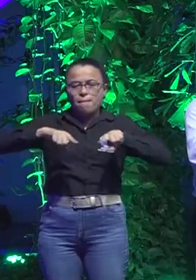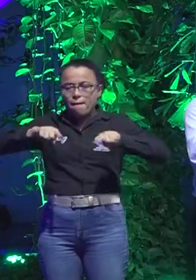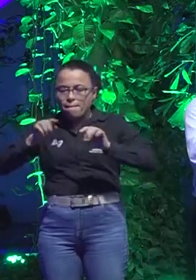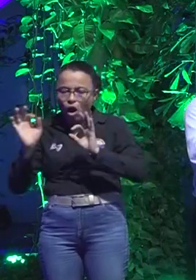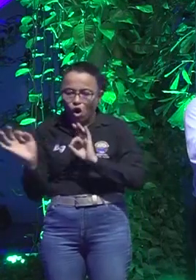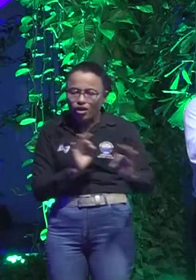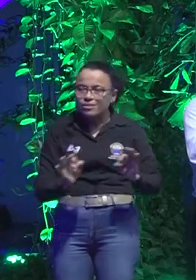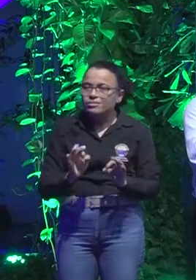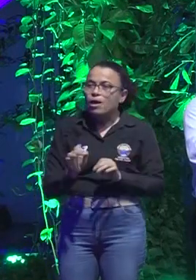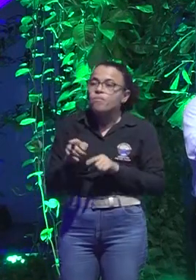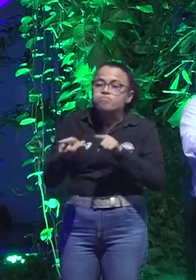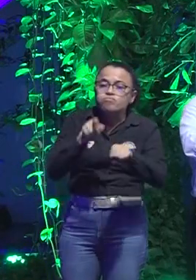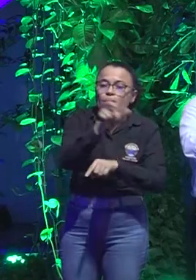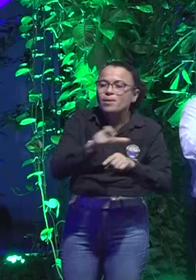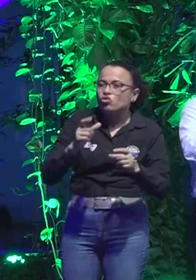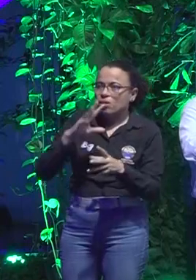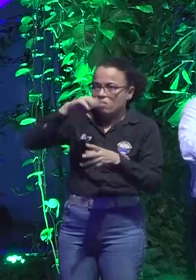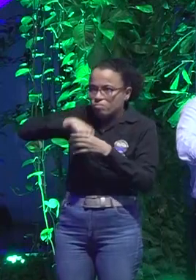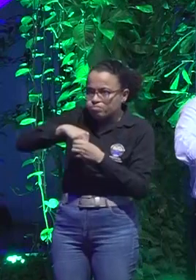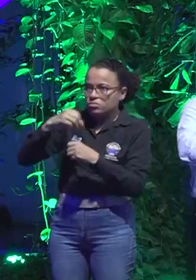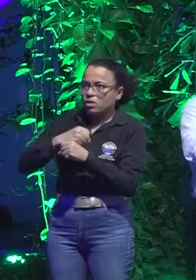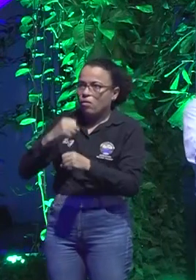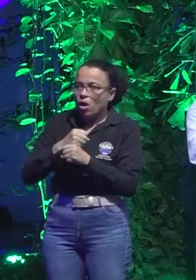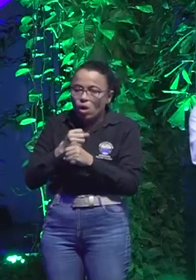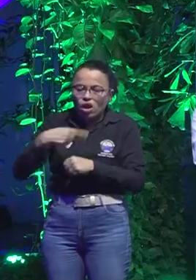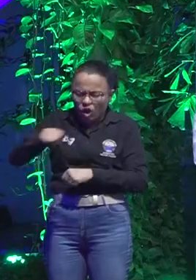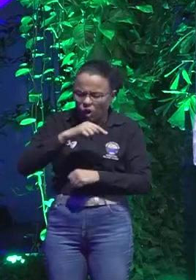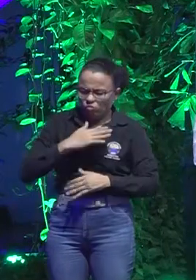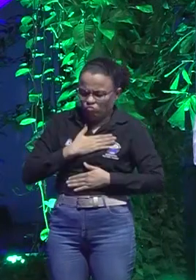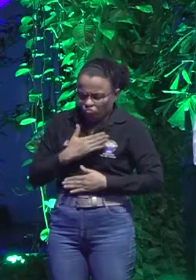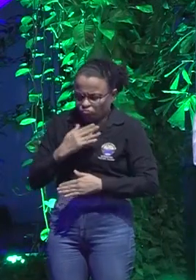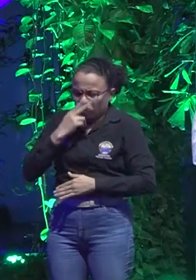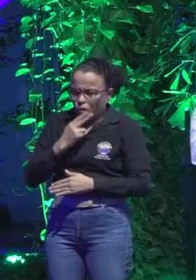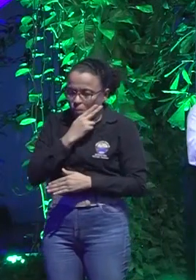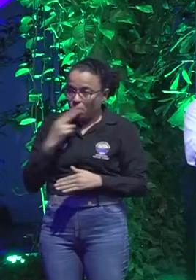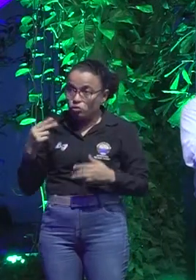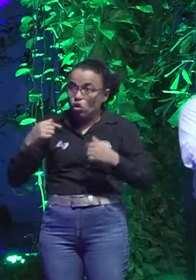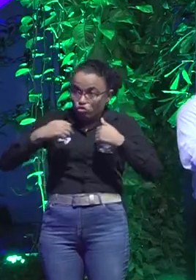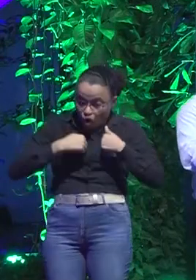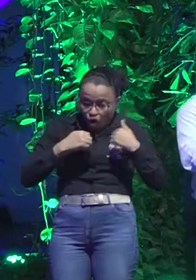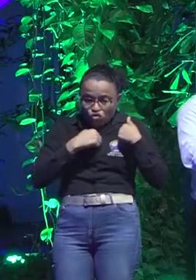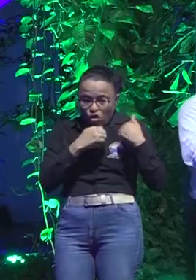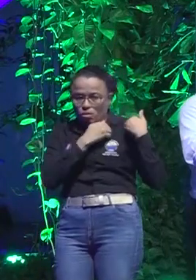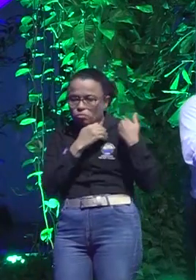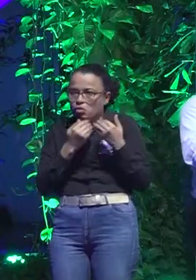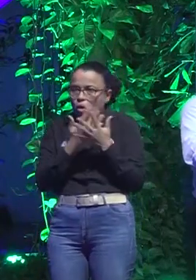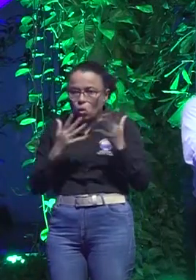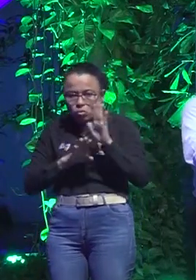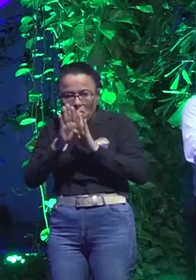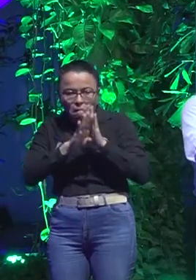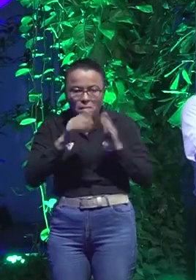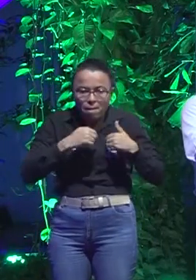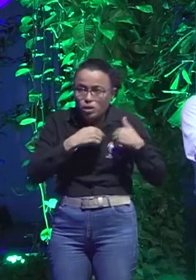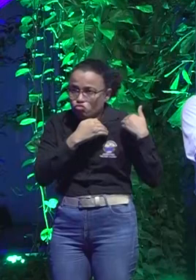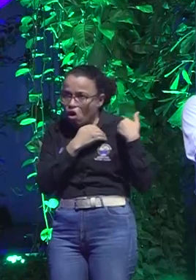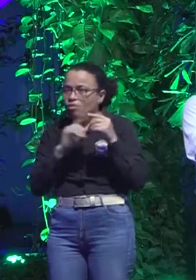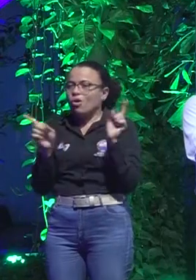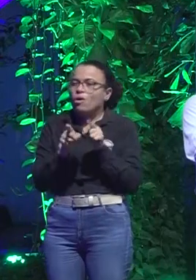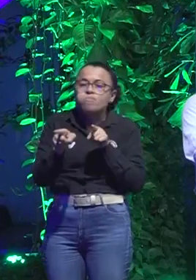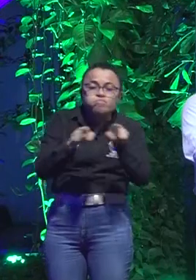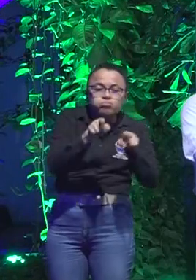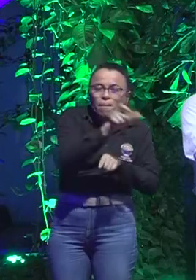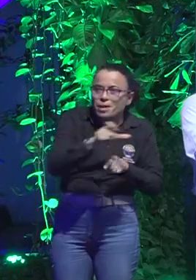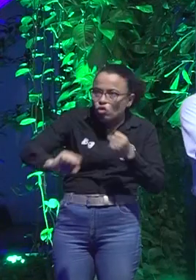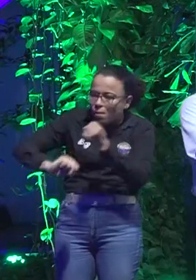se compromete. Yo no tengo ningún mérito, el único mérito que tengo es haberme rodeado de la mejor gente posible.